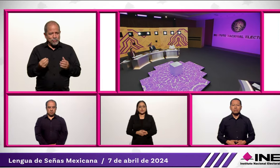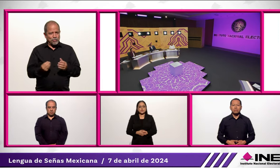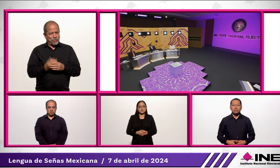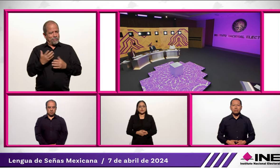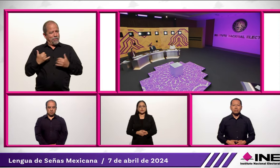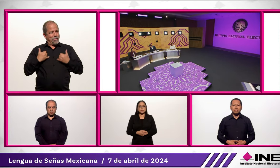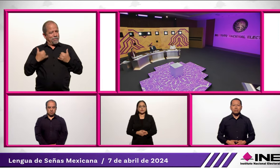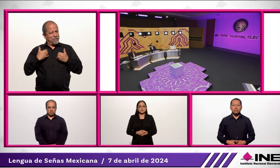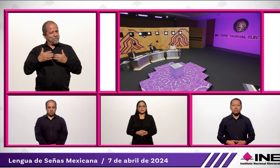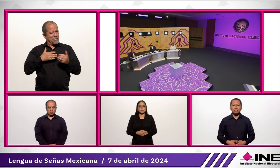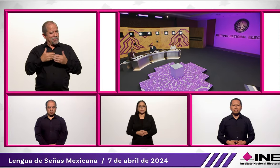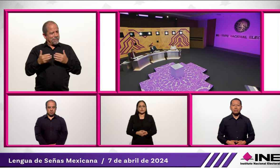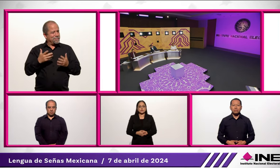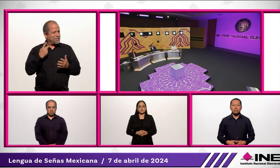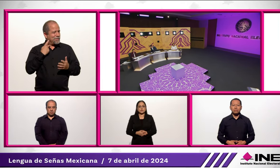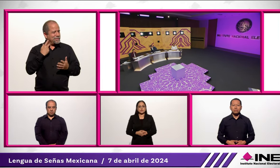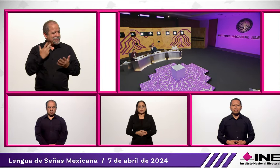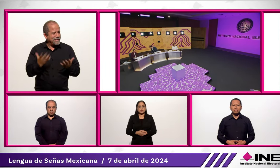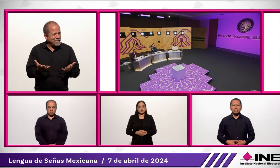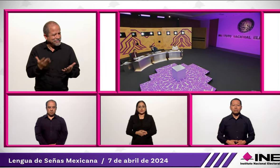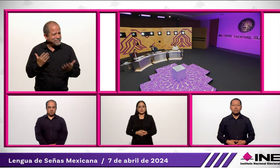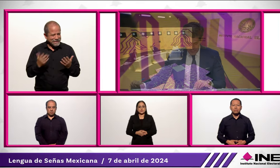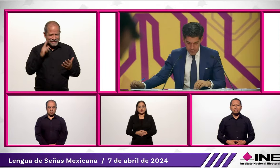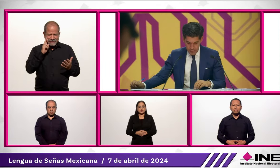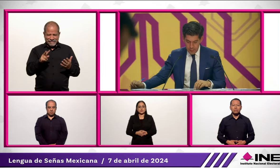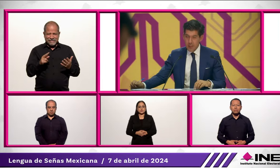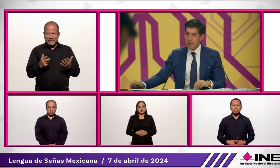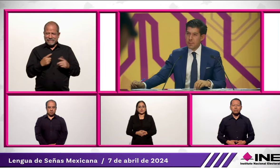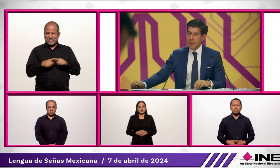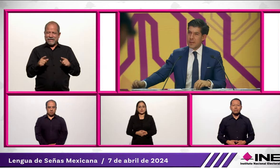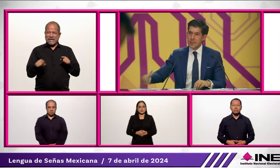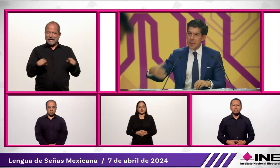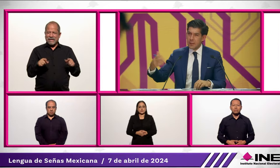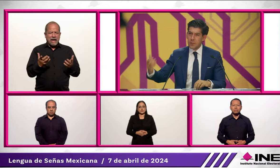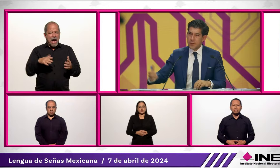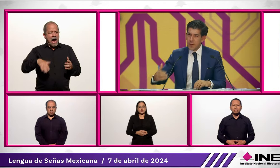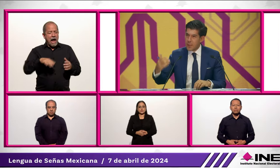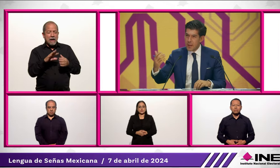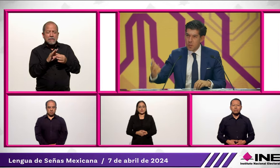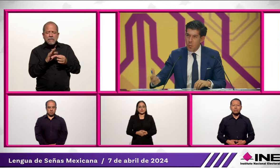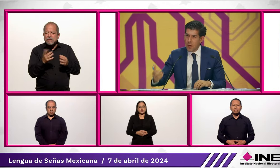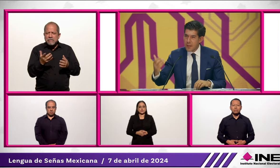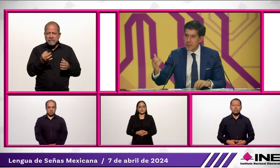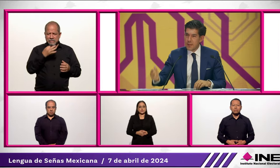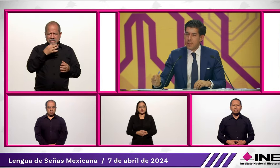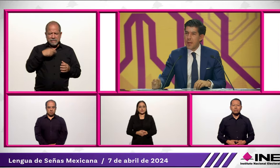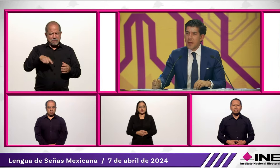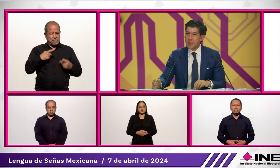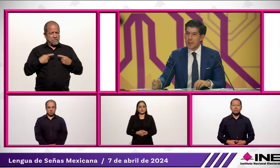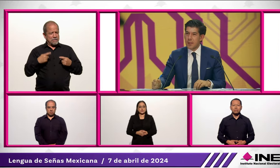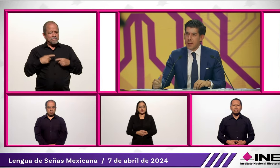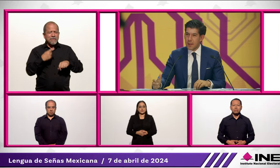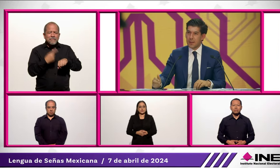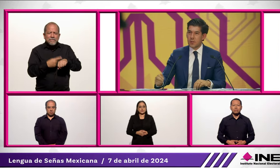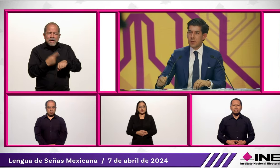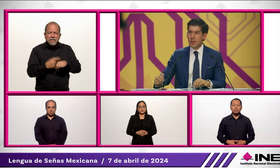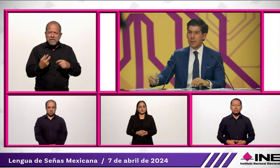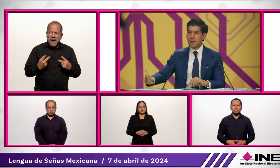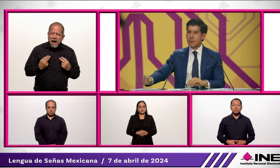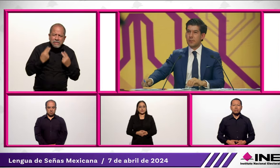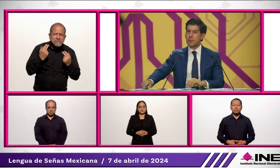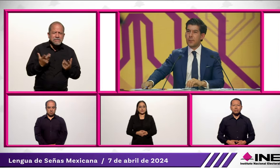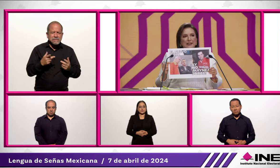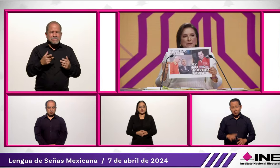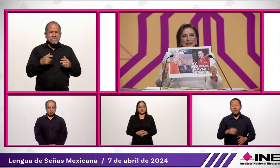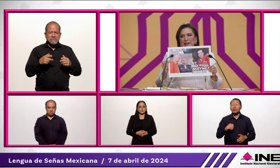de medicamentos, particularmente con aquellas personas que tienen padecimientos, enfermedades como cáncer, VIH? Candidata Xochitl. Lo